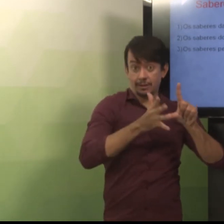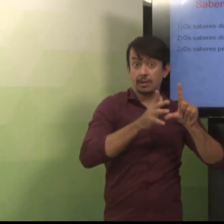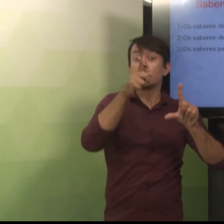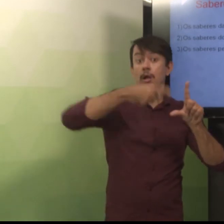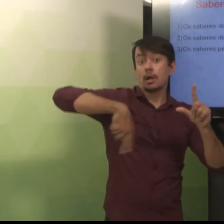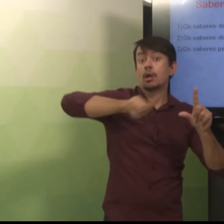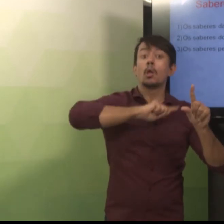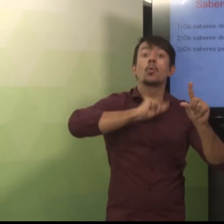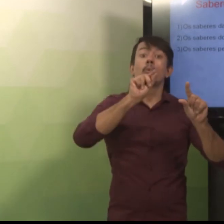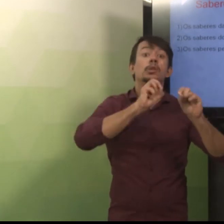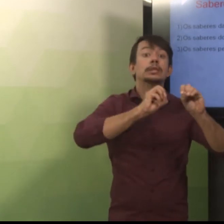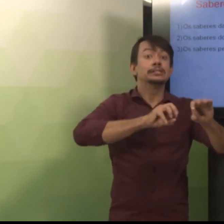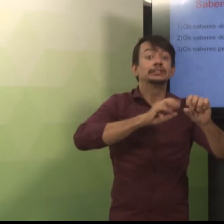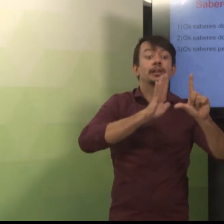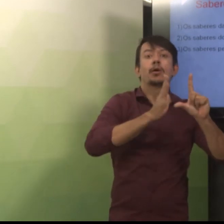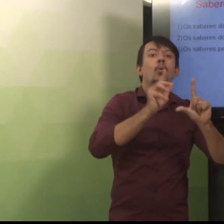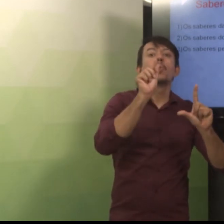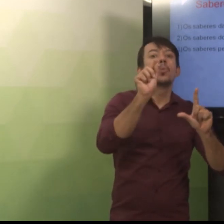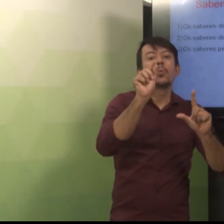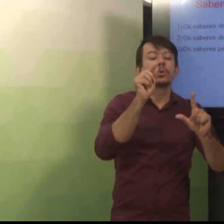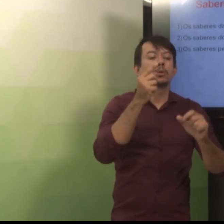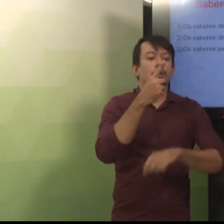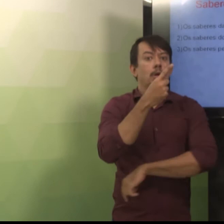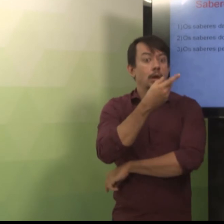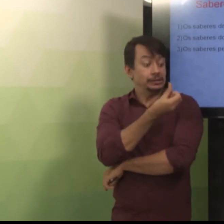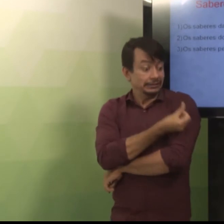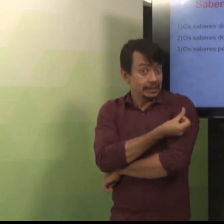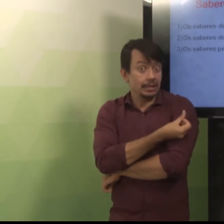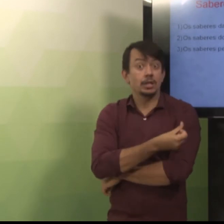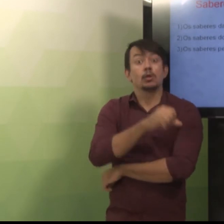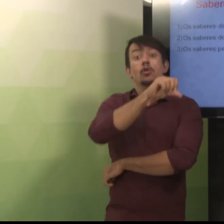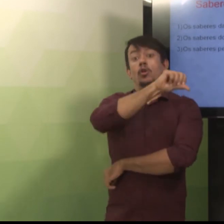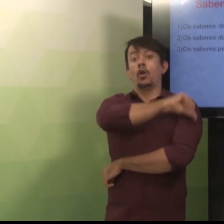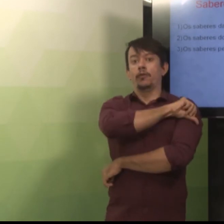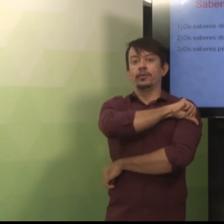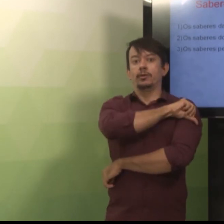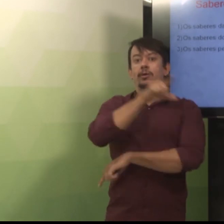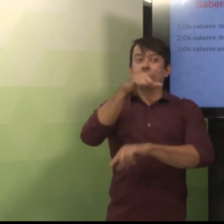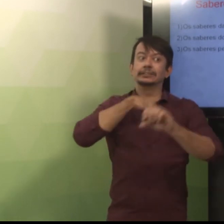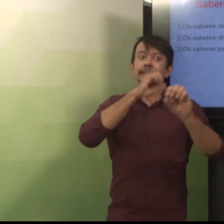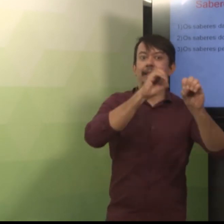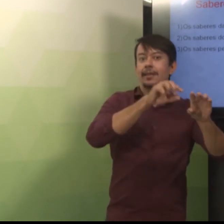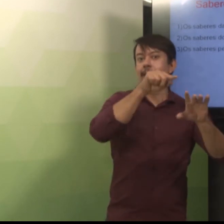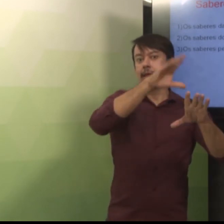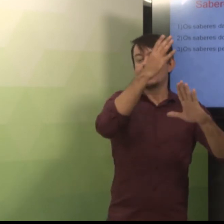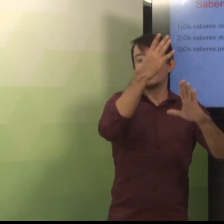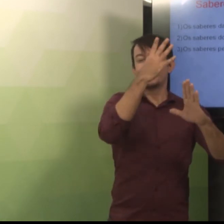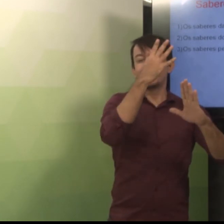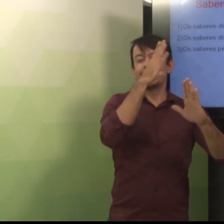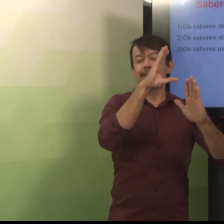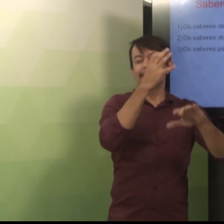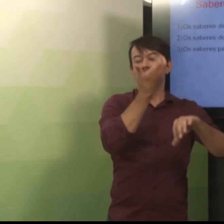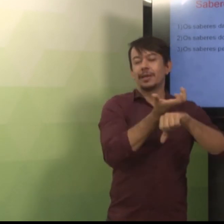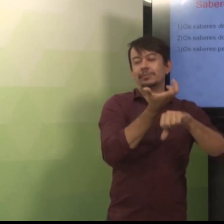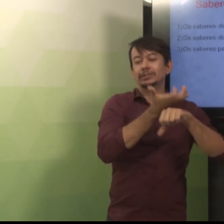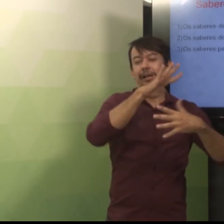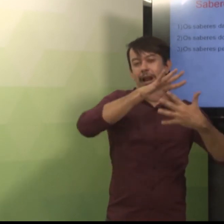Libras têm como foco de ensino o 6º ao 9º ano, onde trabalhará com a disciplina